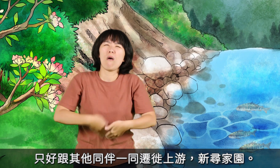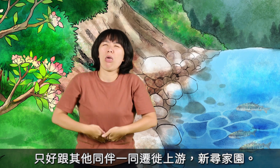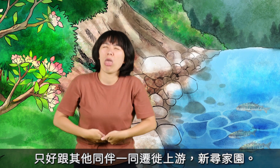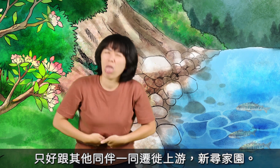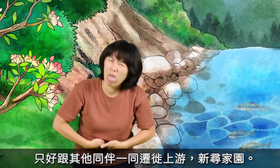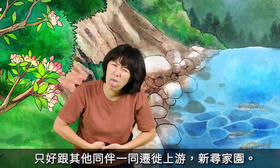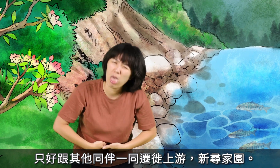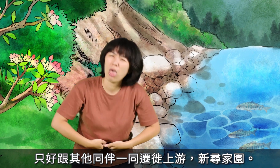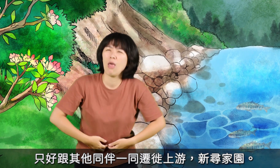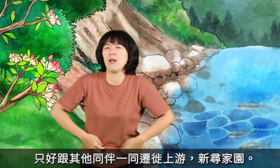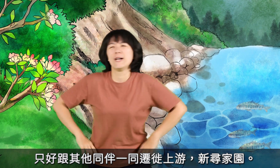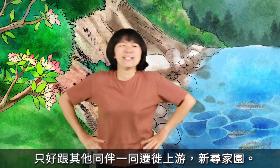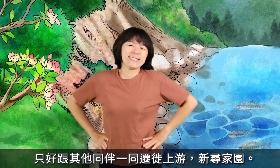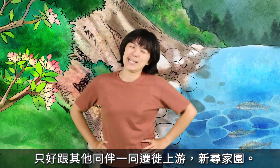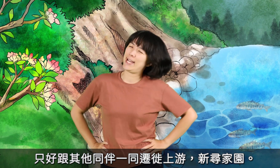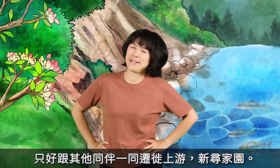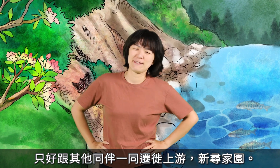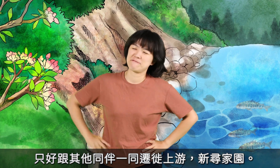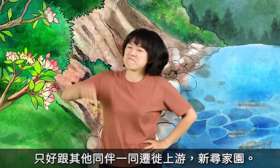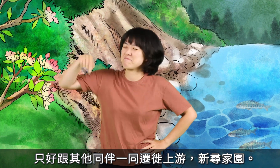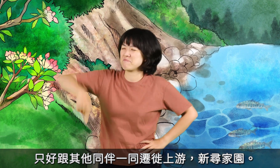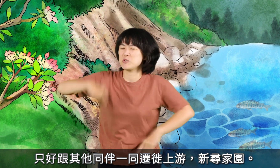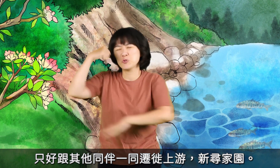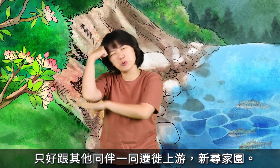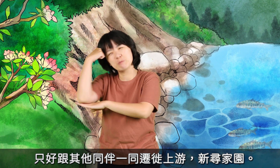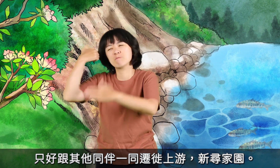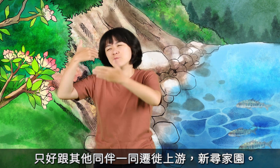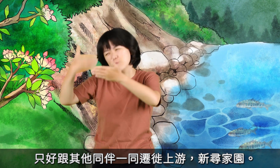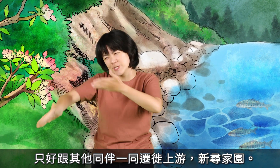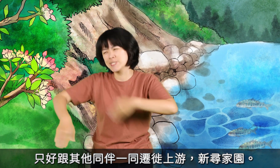同迁徙上游，心寻家园。